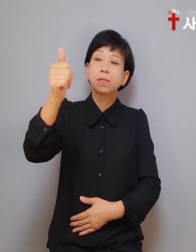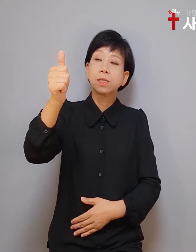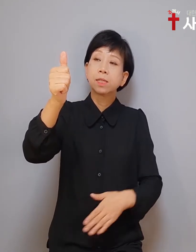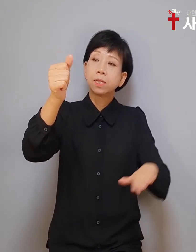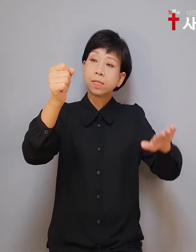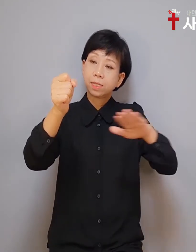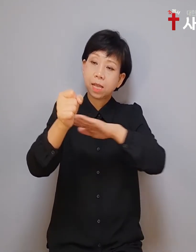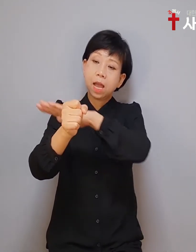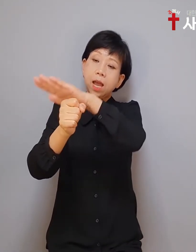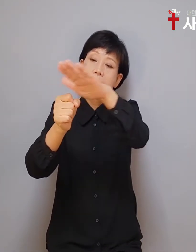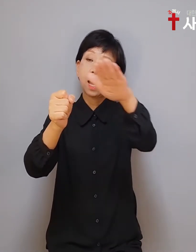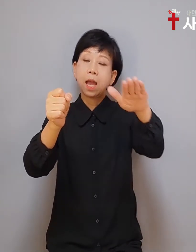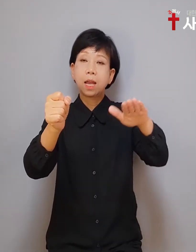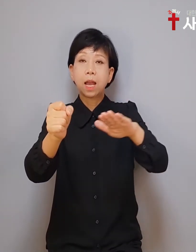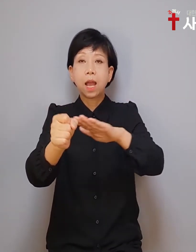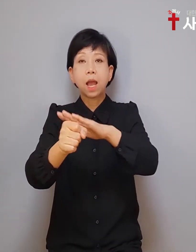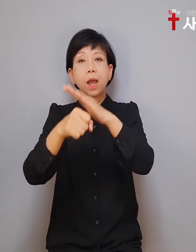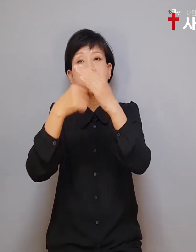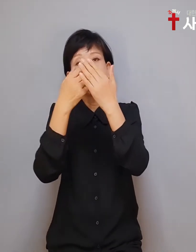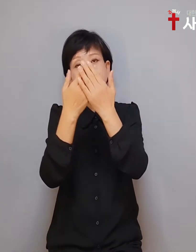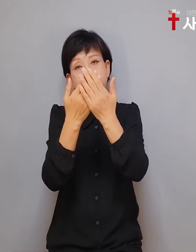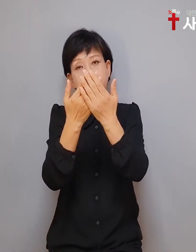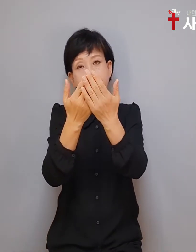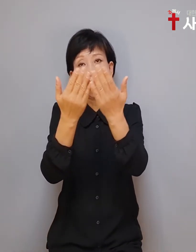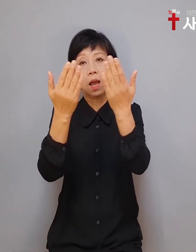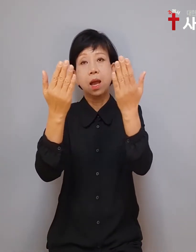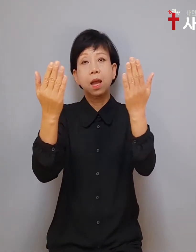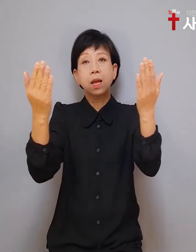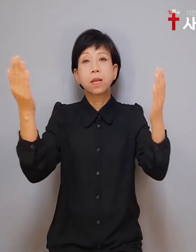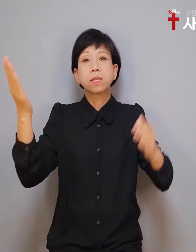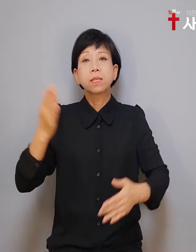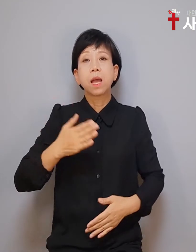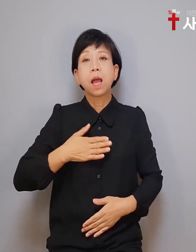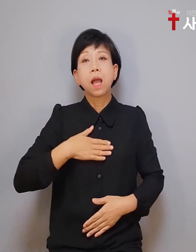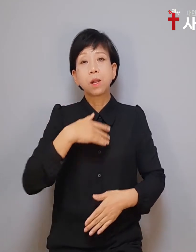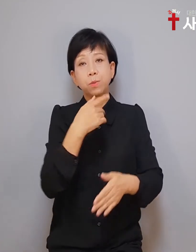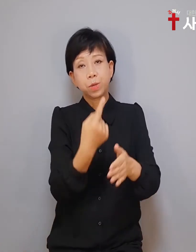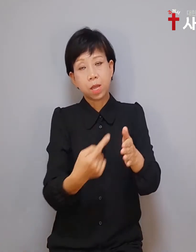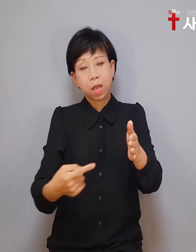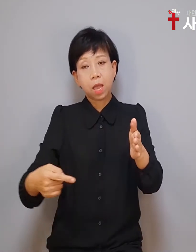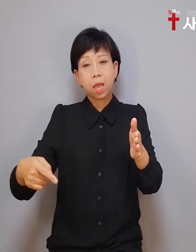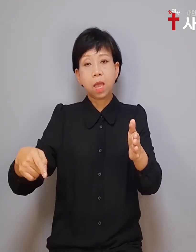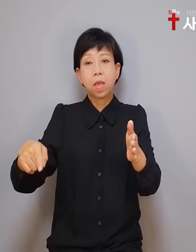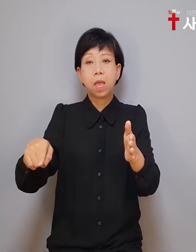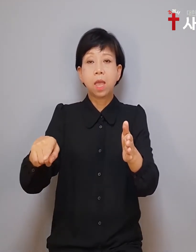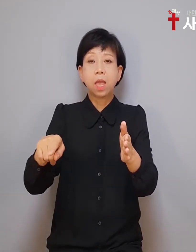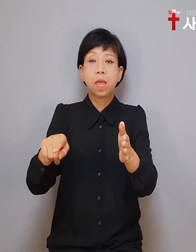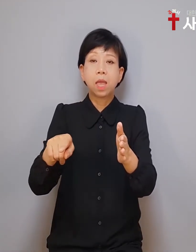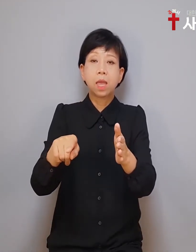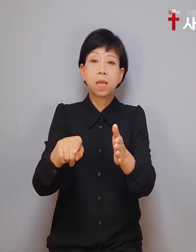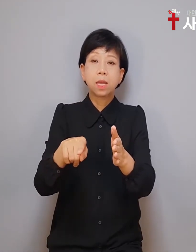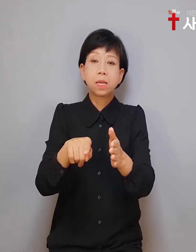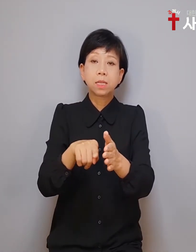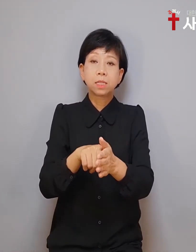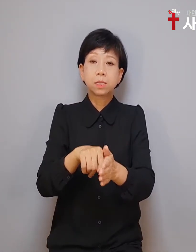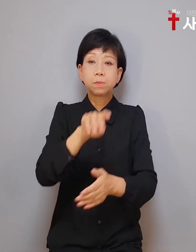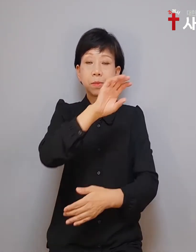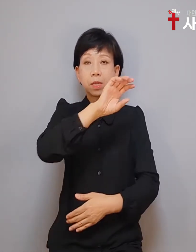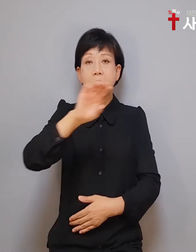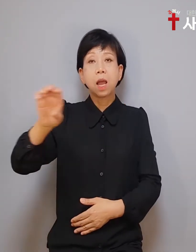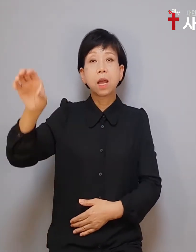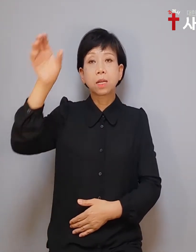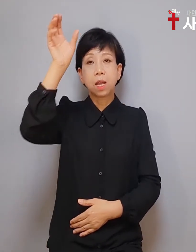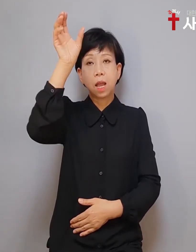주를 사랑합니다. 날 위해 십자가 지신, 날 위해